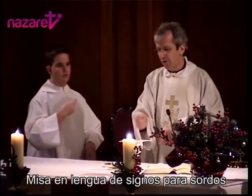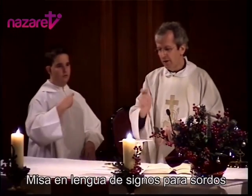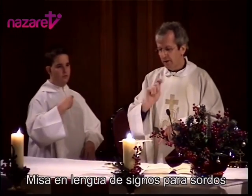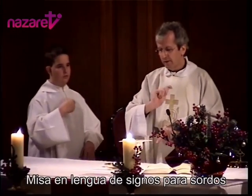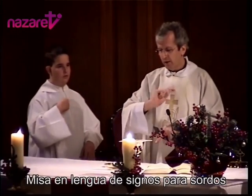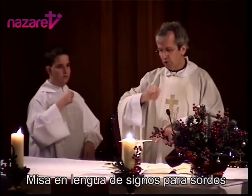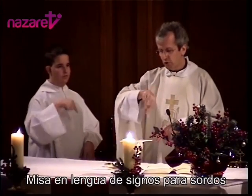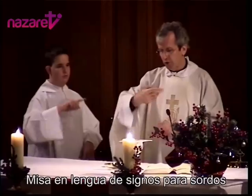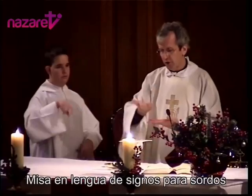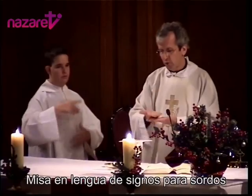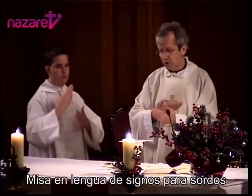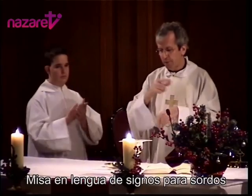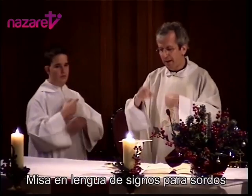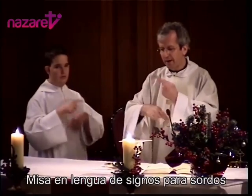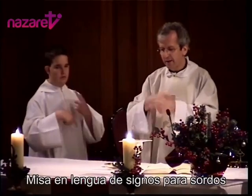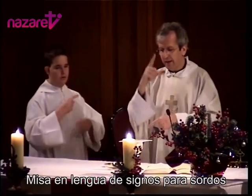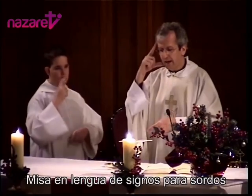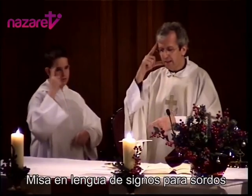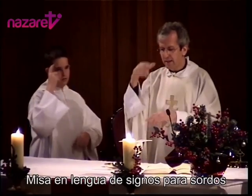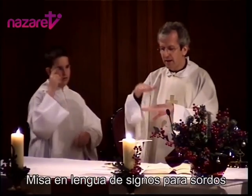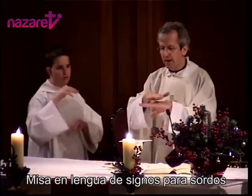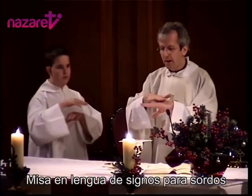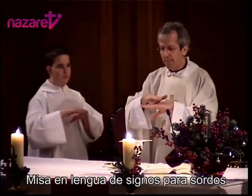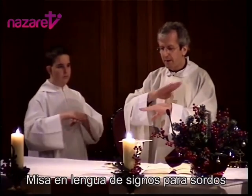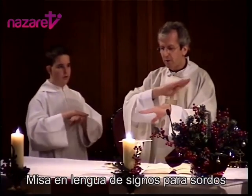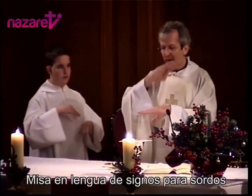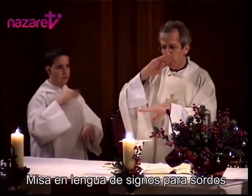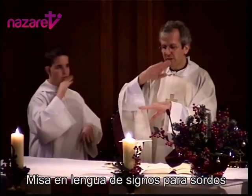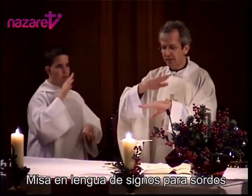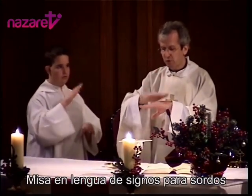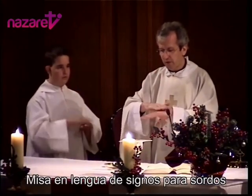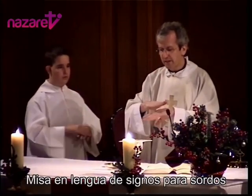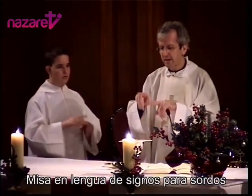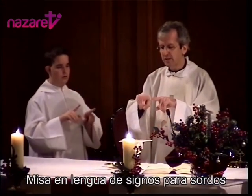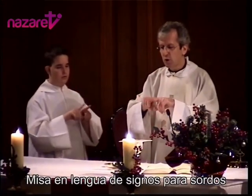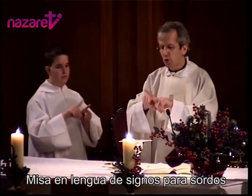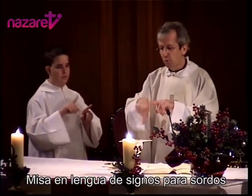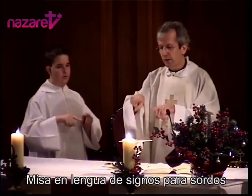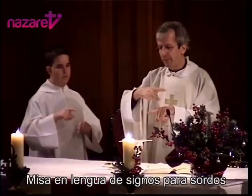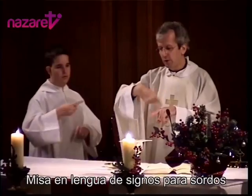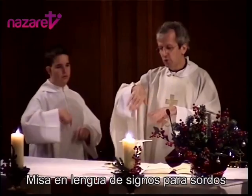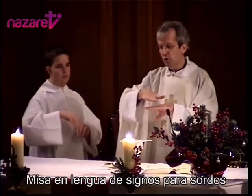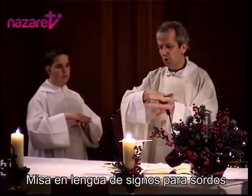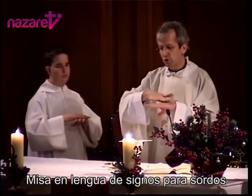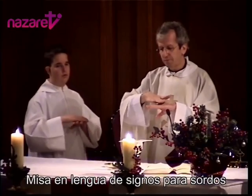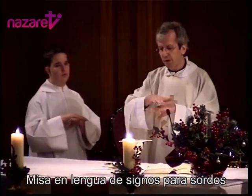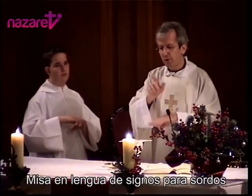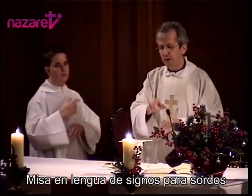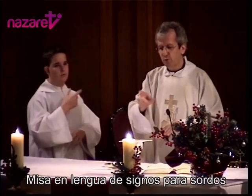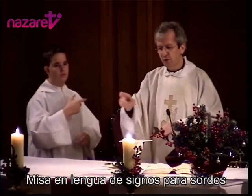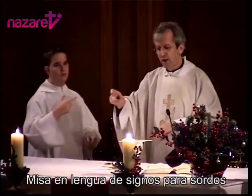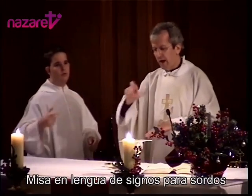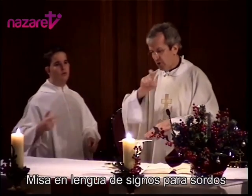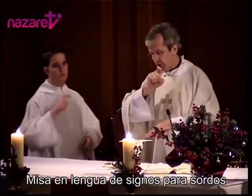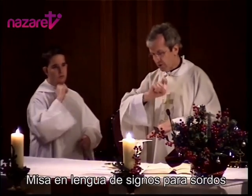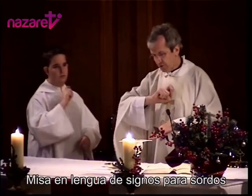cielo. Danos hoy nuestro pan de cada día, perdona nuestras ofensas como también nosotros